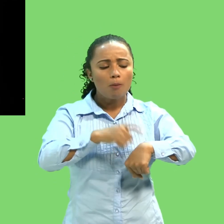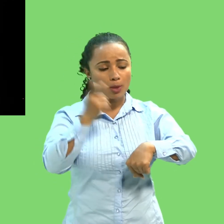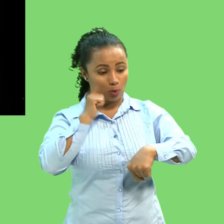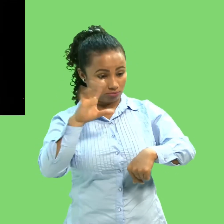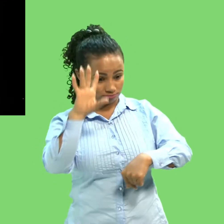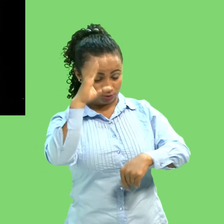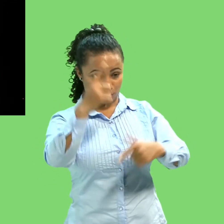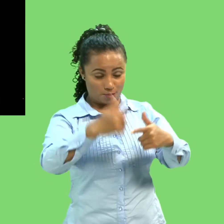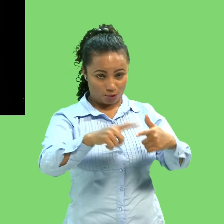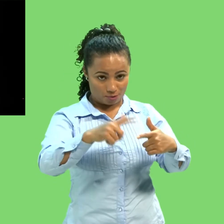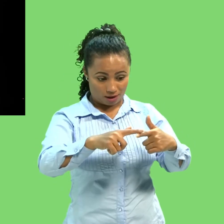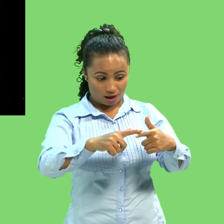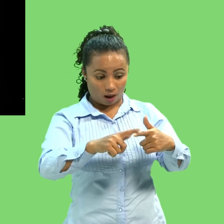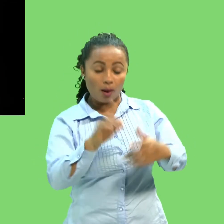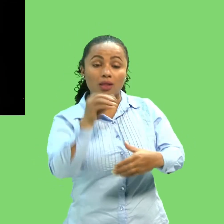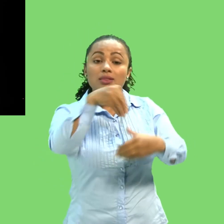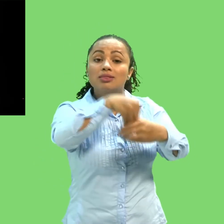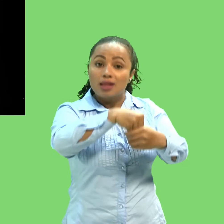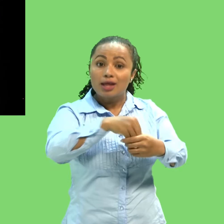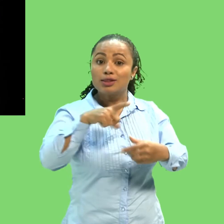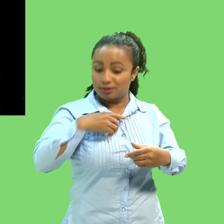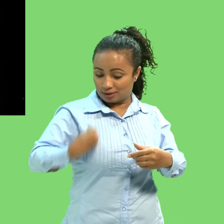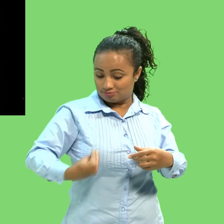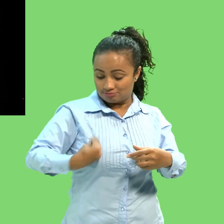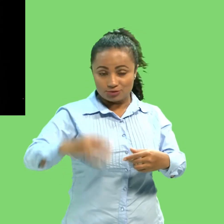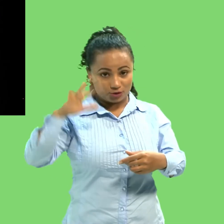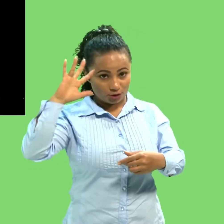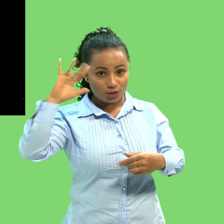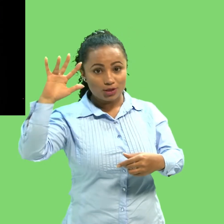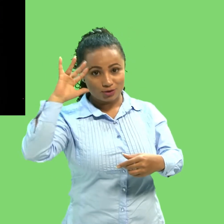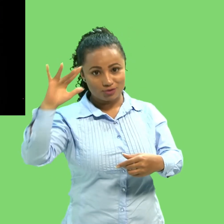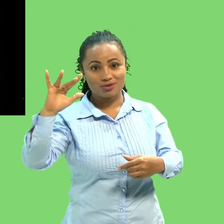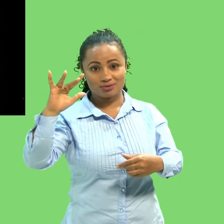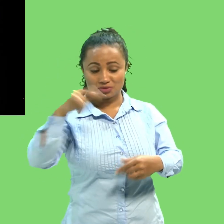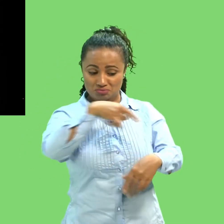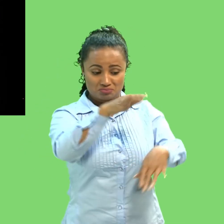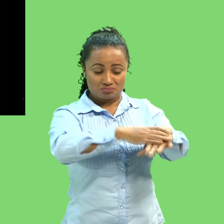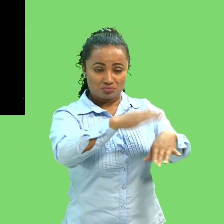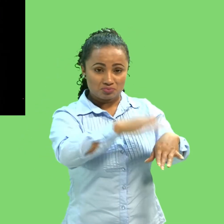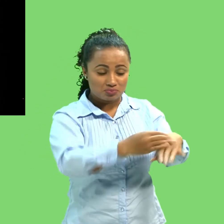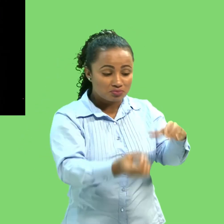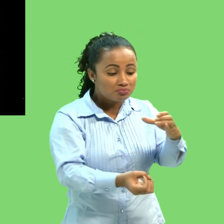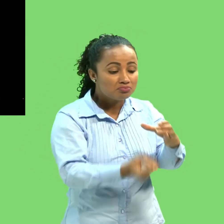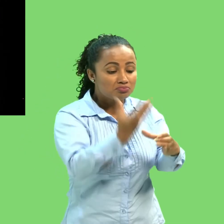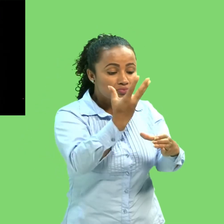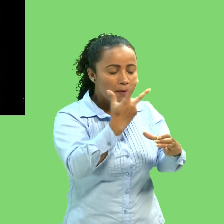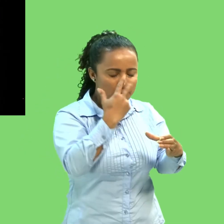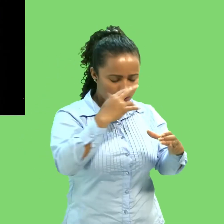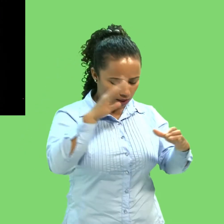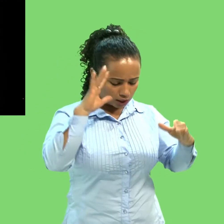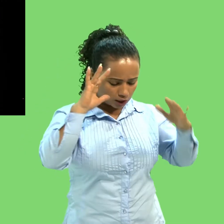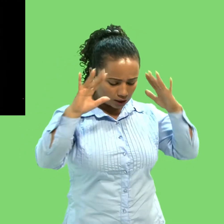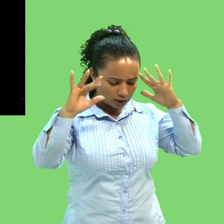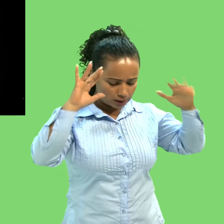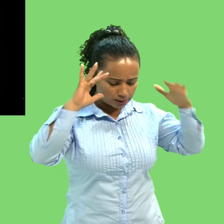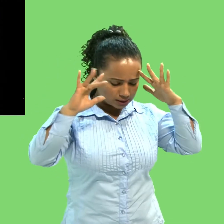problema. Então é uma relação que vai se dar por elo mesmo, né? Uma relação dialógica, certo?